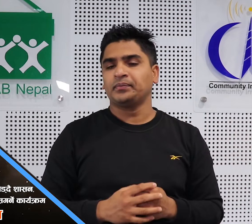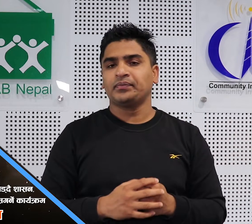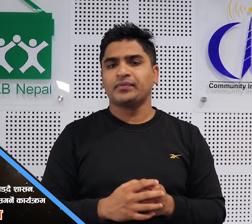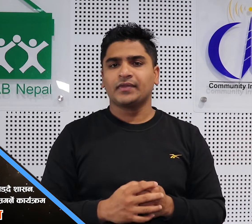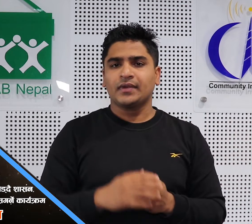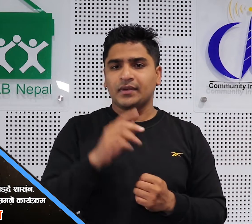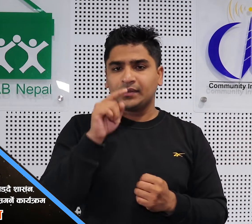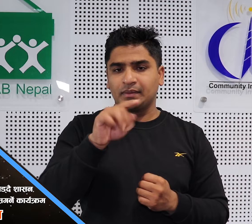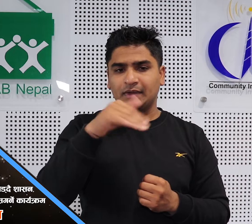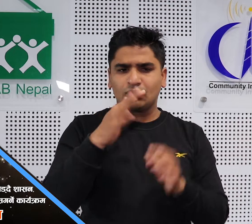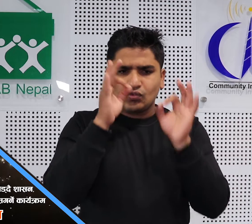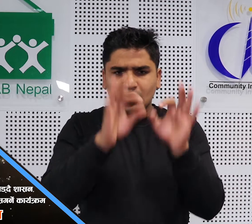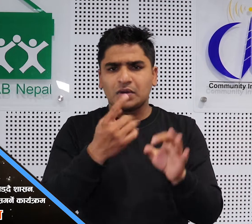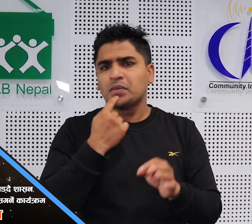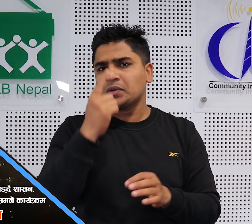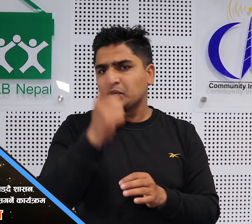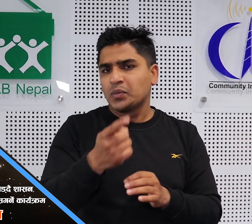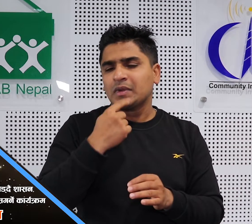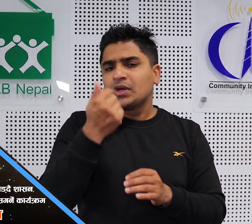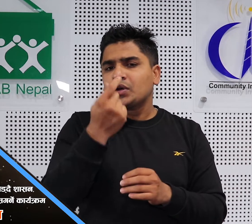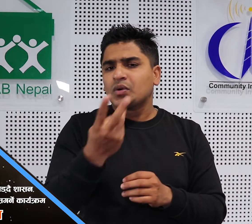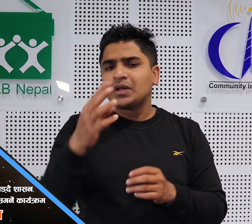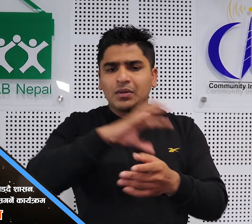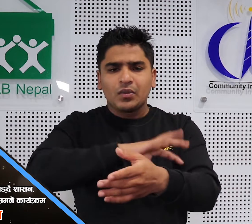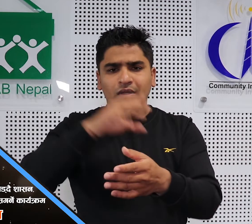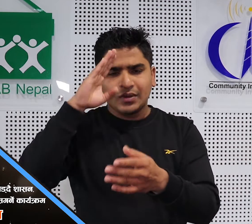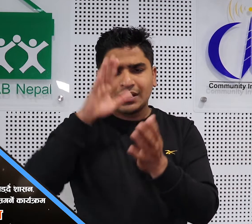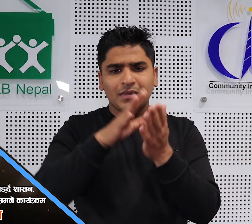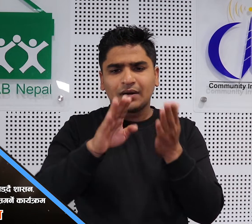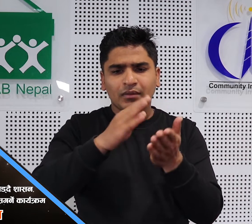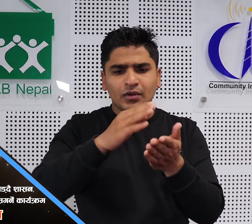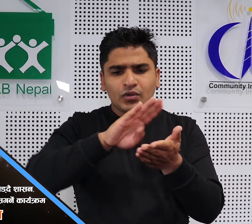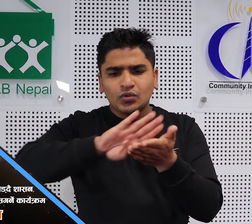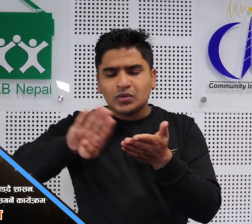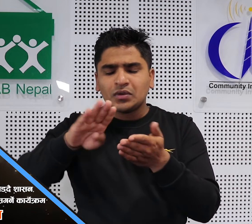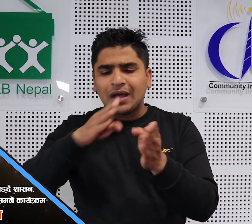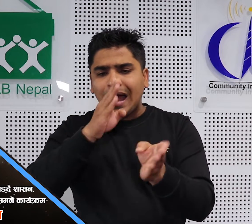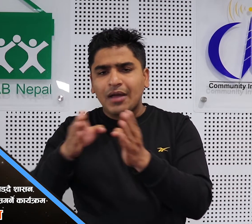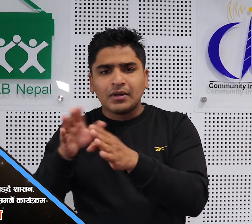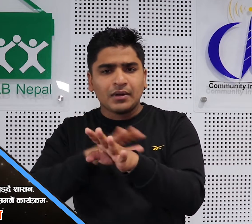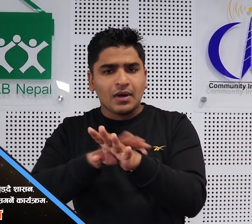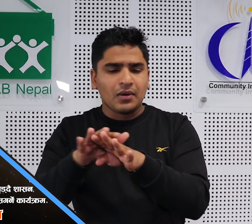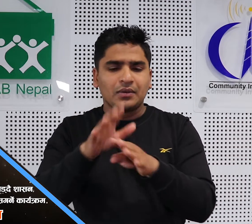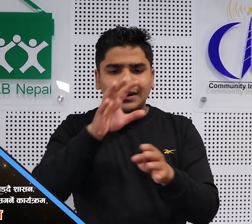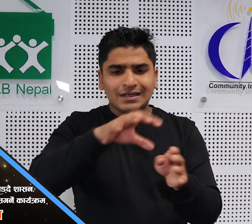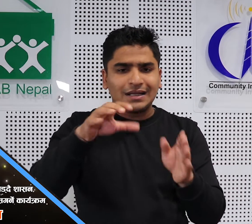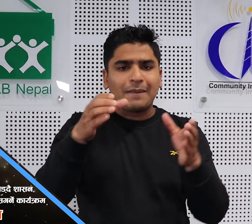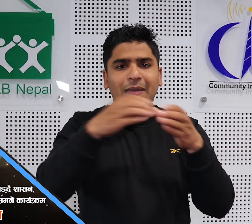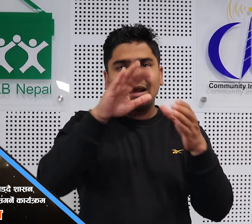अब तपाईँलाई मैले ठ्याक्कै भन्नुपर्दाखेरि कतिपय प्रदेश सरकारबाट विनियोजन भएका आयोजनाहरू चाहिँ त्यो स्थानीय पालिकालाई पनि थाहा हुँदैन,